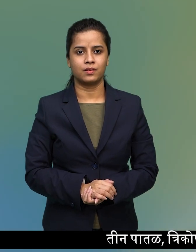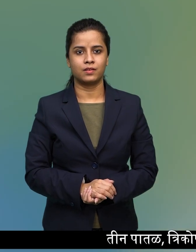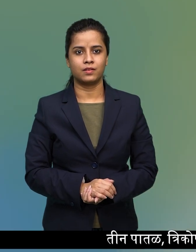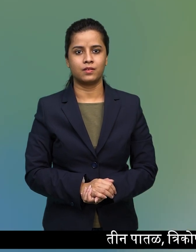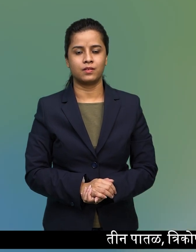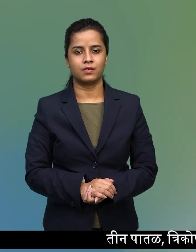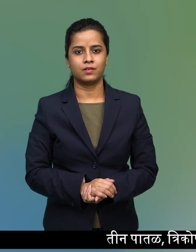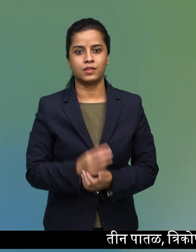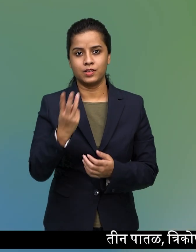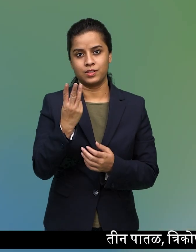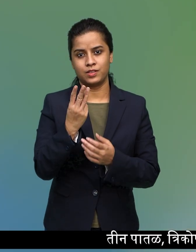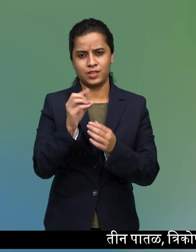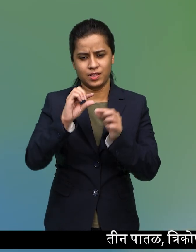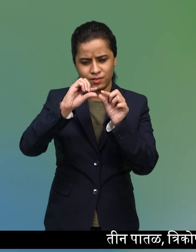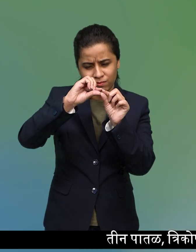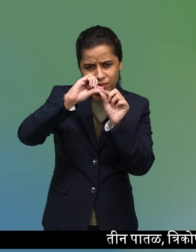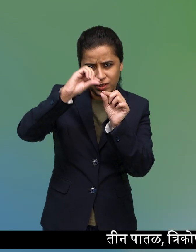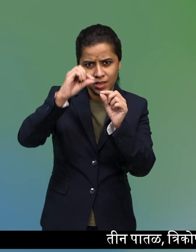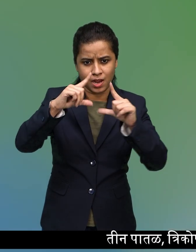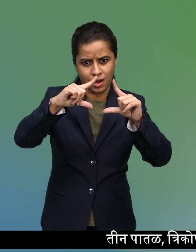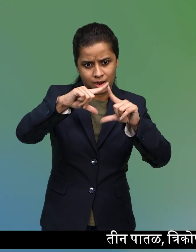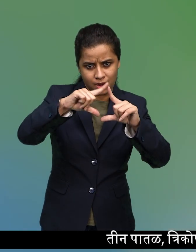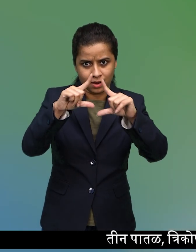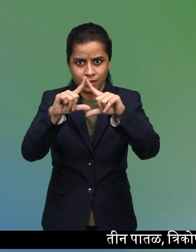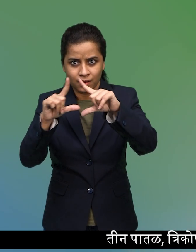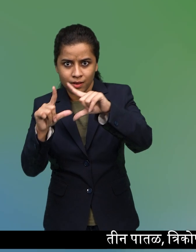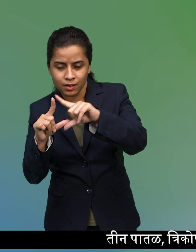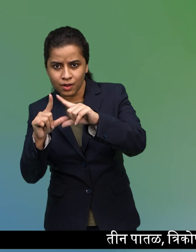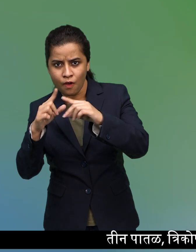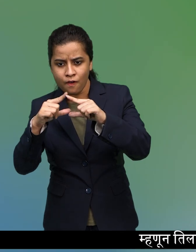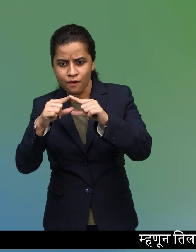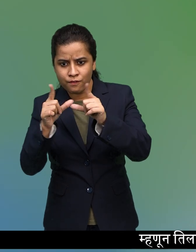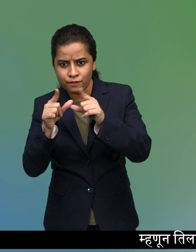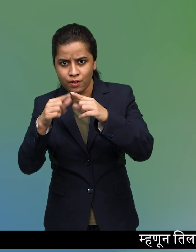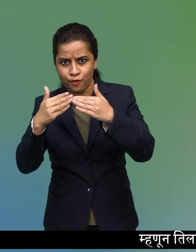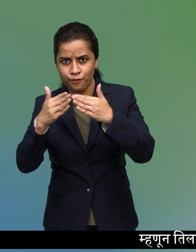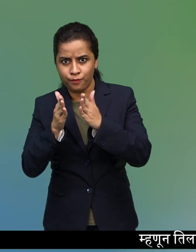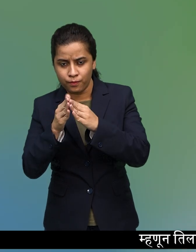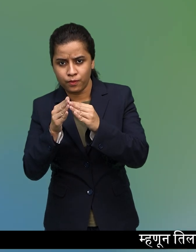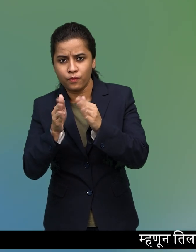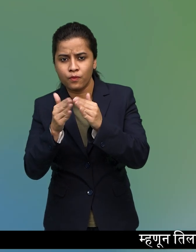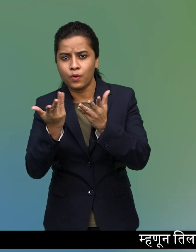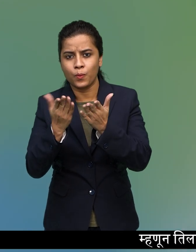तीन पातळ त्रिकोणी पानांसारख्या फडफड्या असतात, म्हणून तिला ट्रायस्पीड झडप